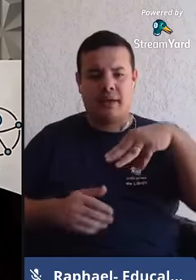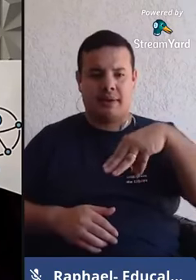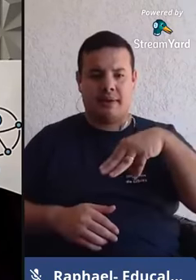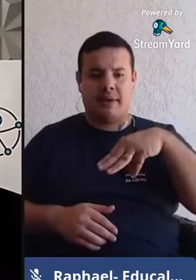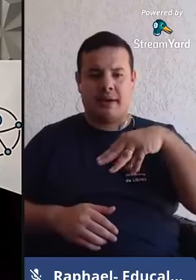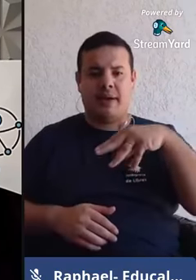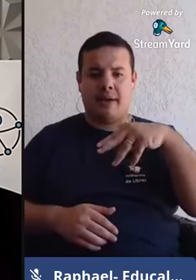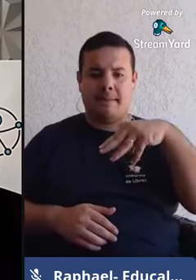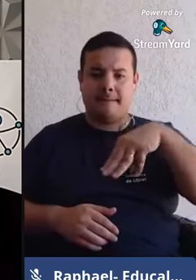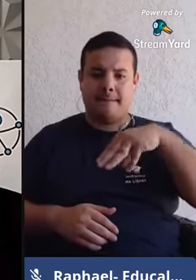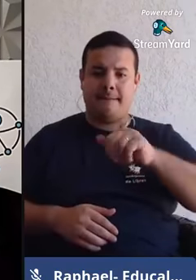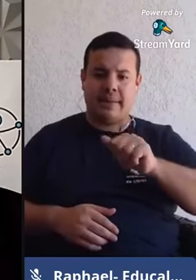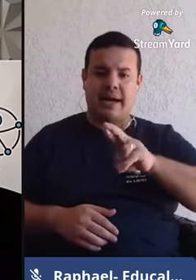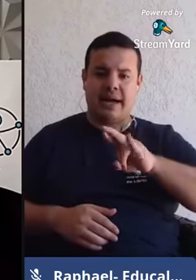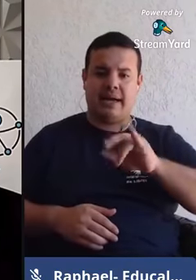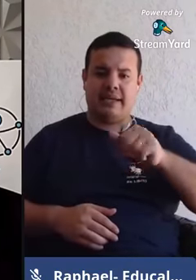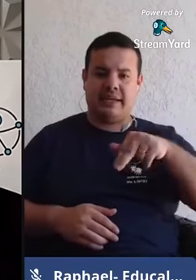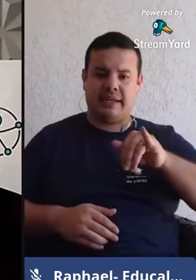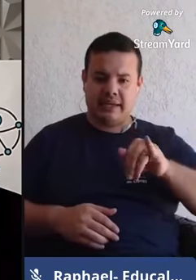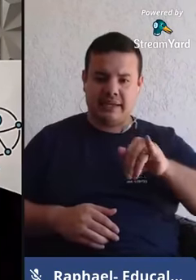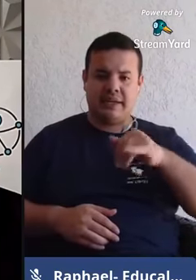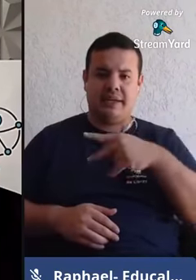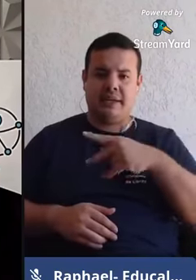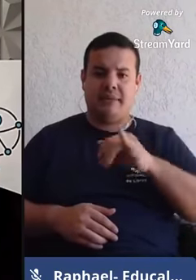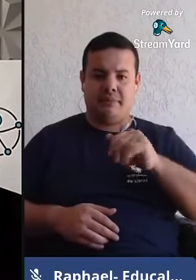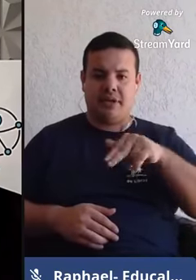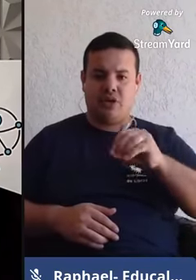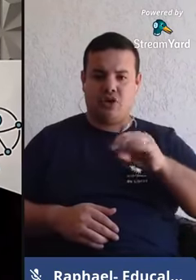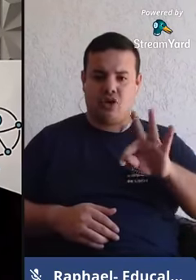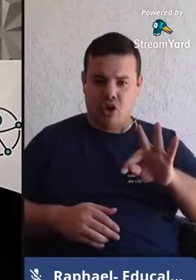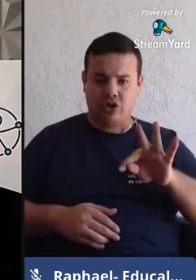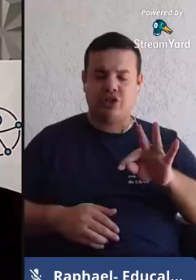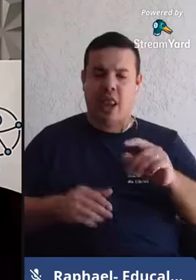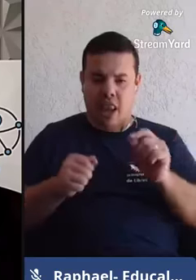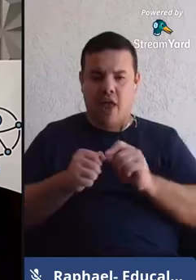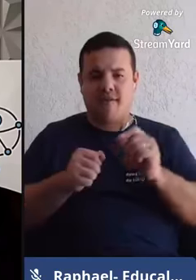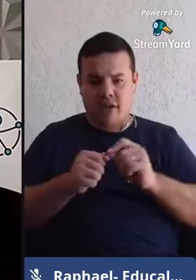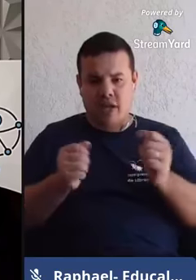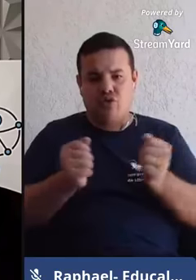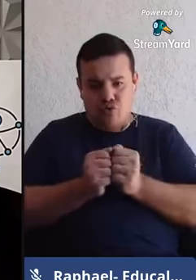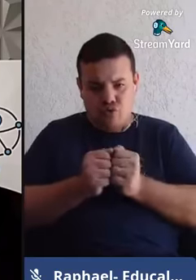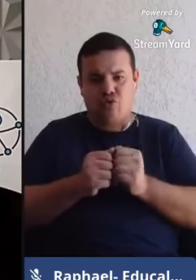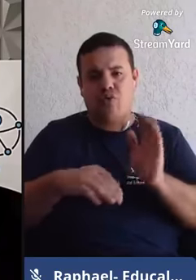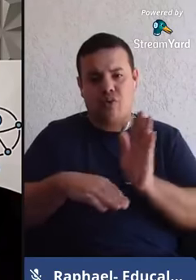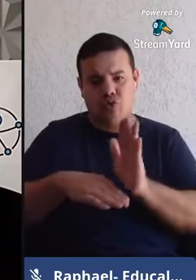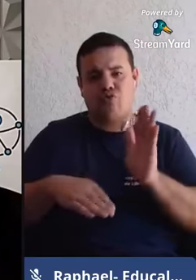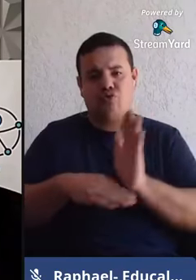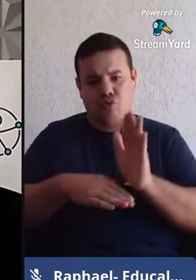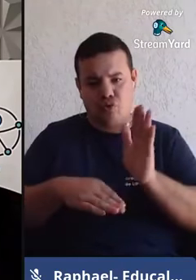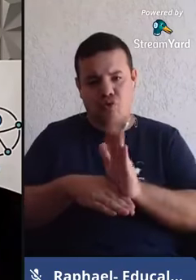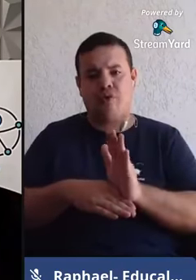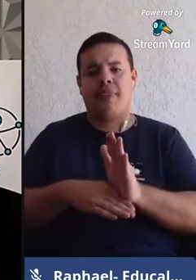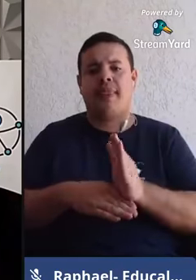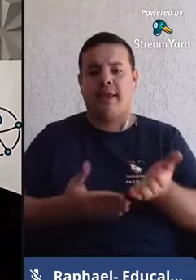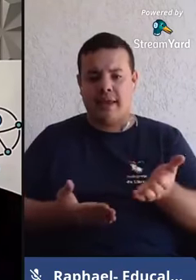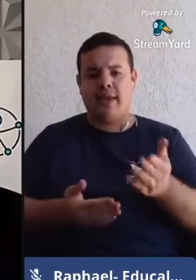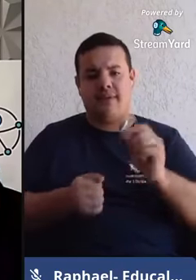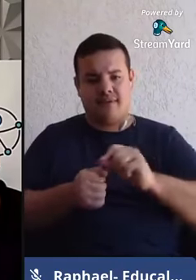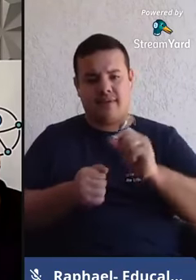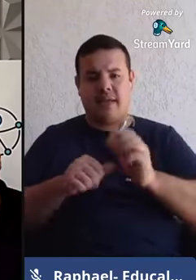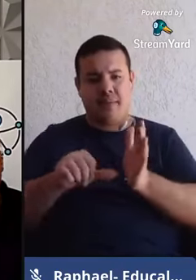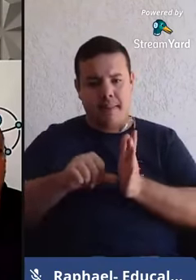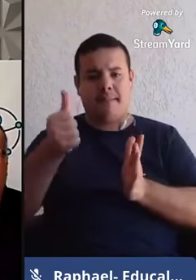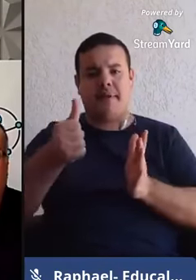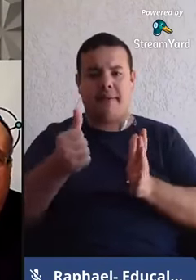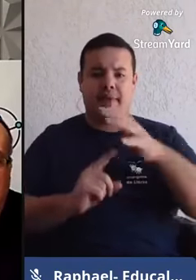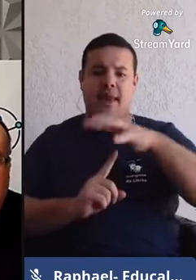Pinotti. Mariane Pinotti. Né? Ela fez também ali, teve com a gente também ali. E fizemos a primeira feira. Rapaz do